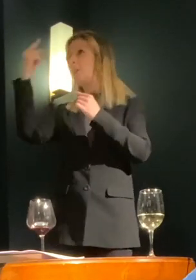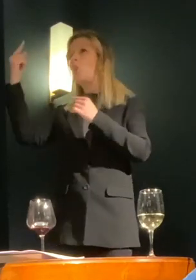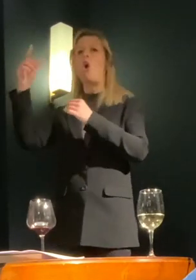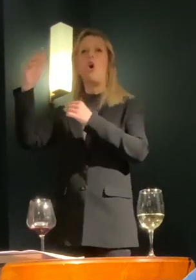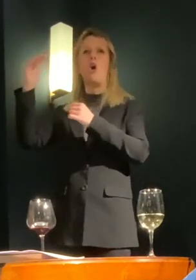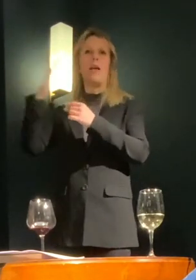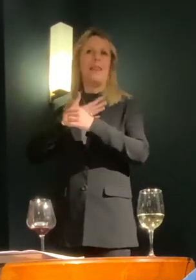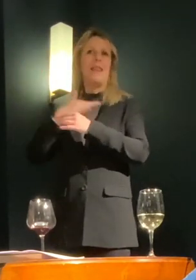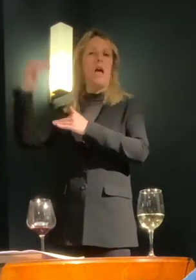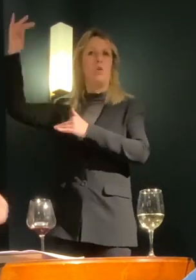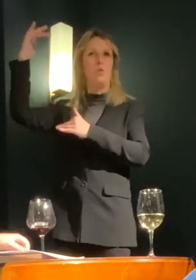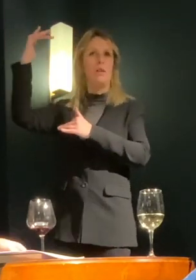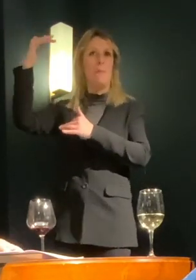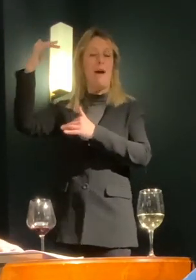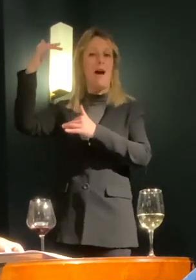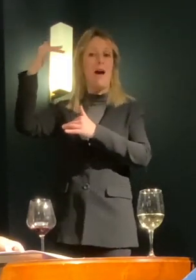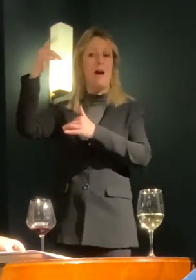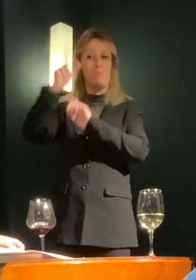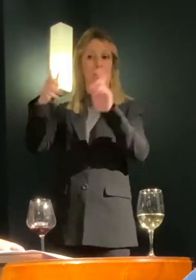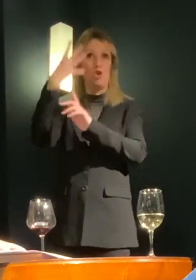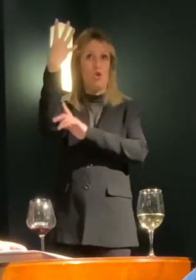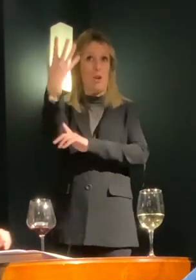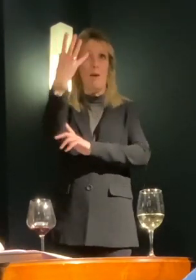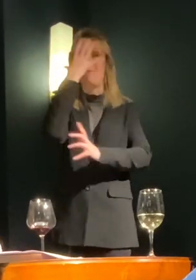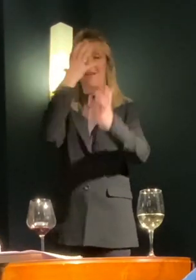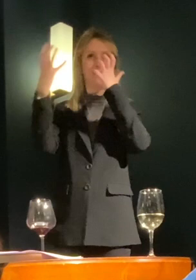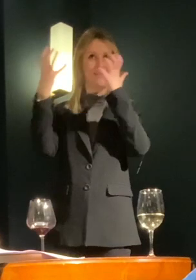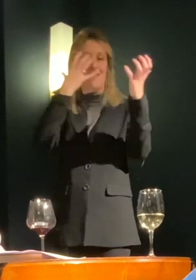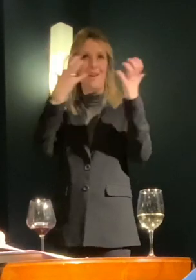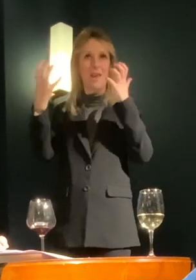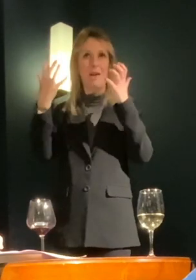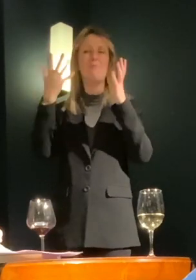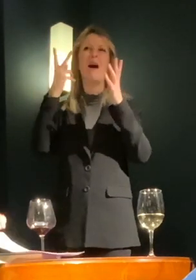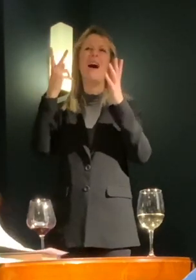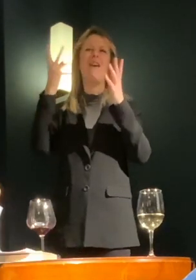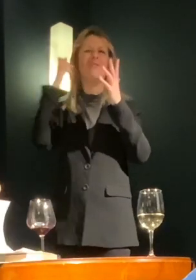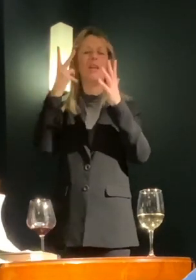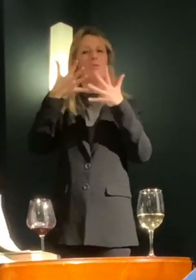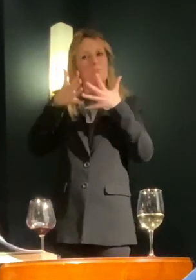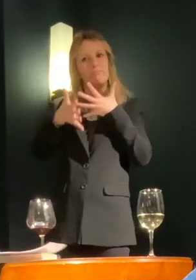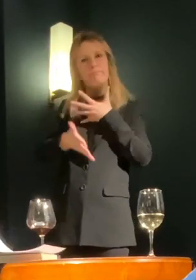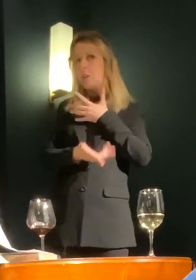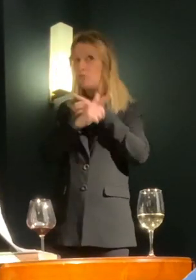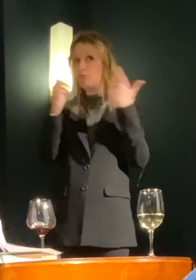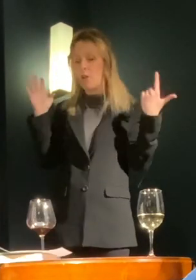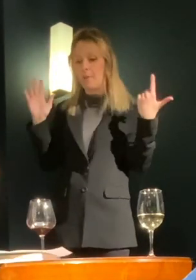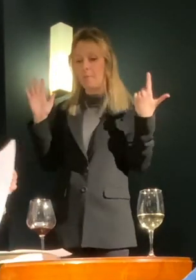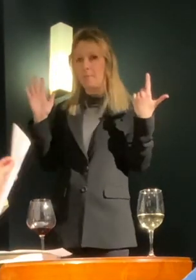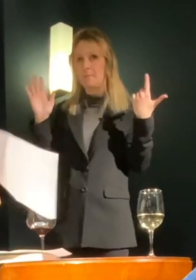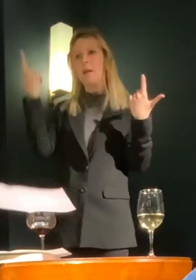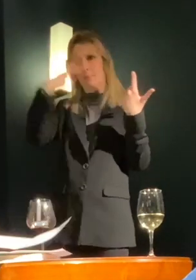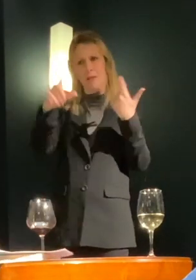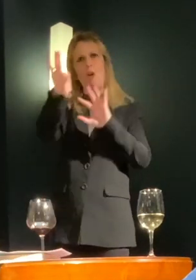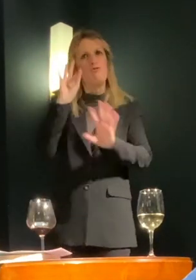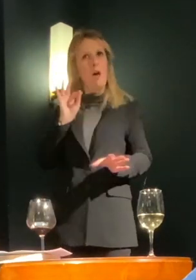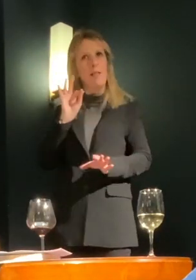delle maschere che in realtà non esplorano fino in fondo. E quella è una scelta, nel senso che poi la